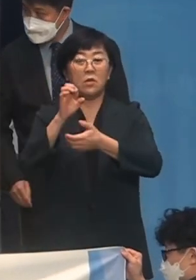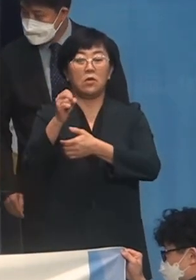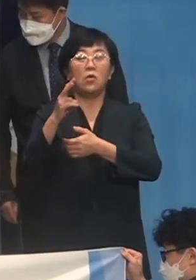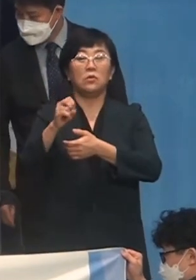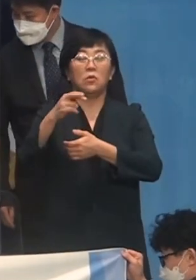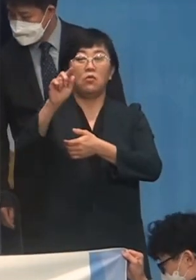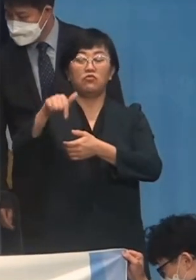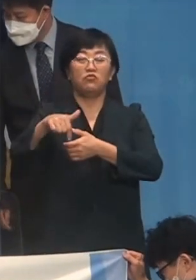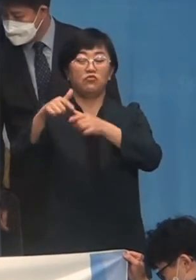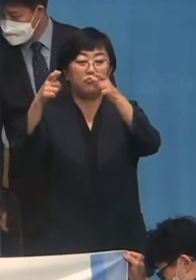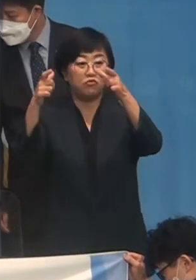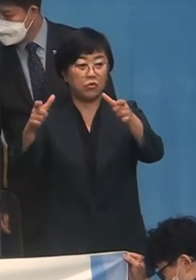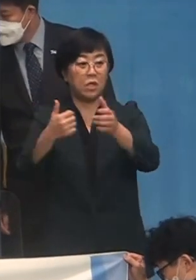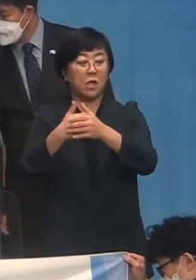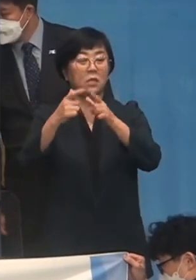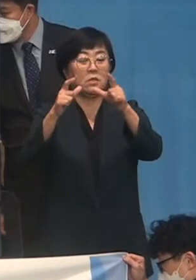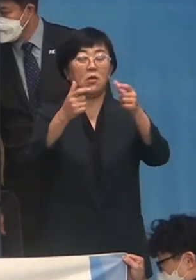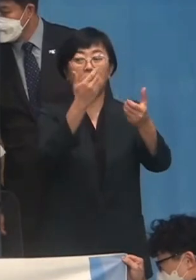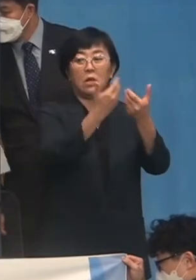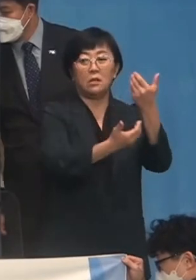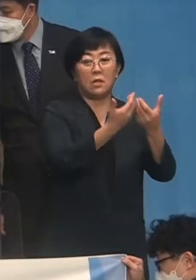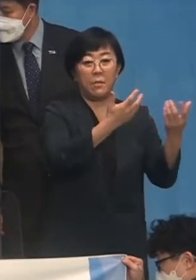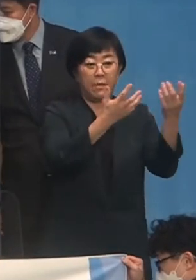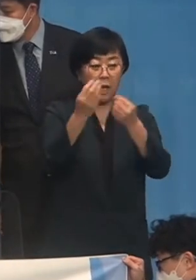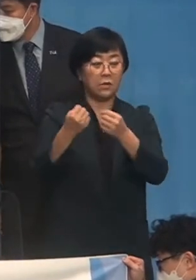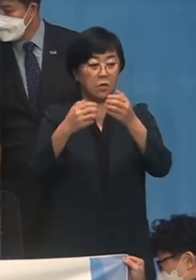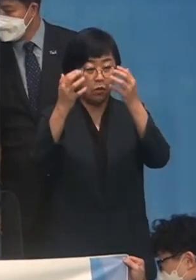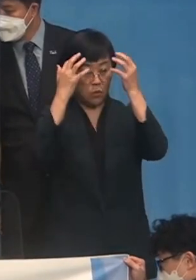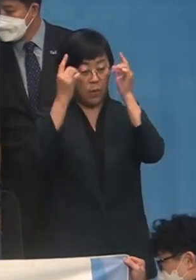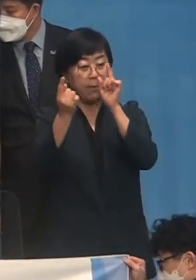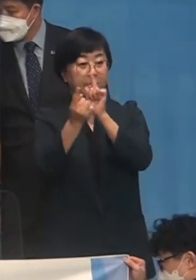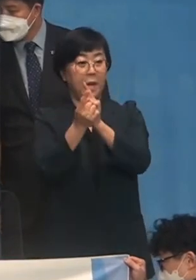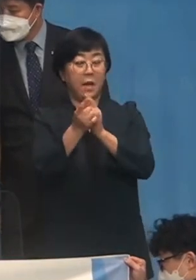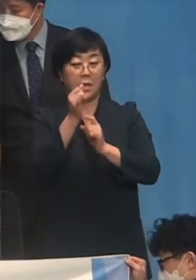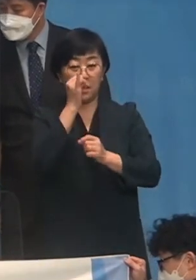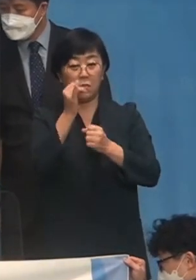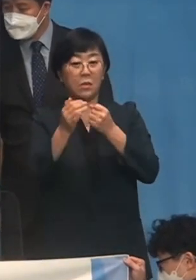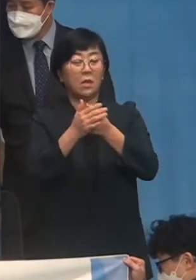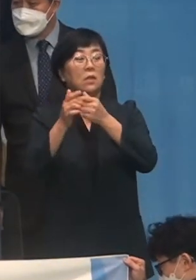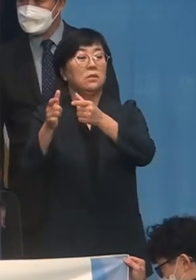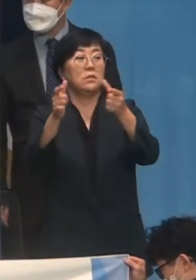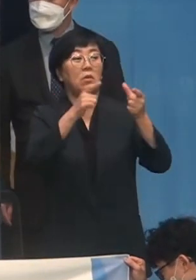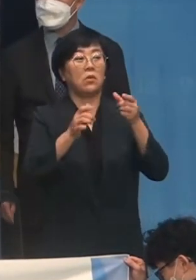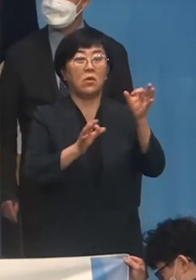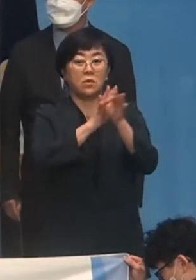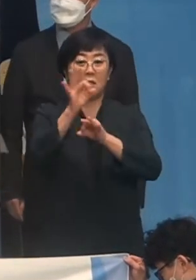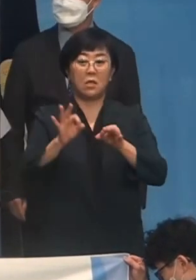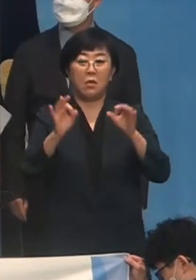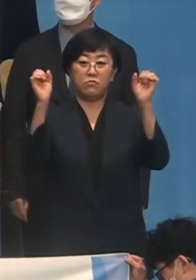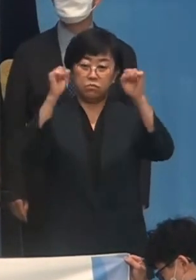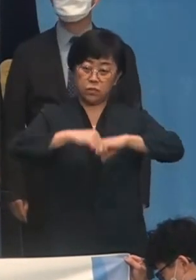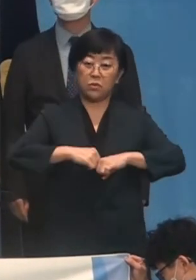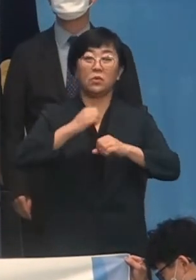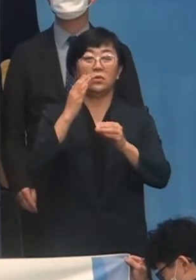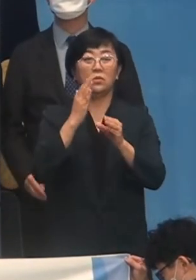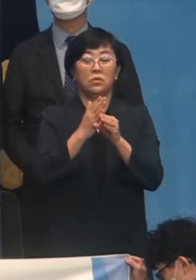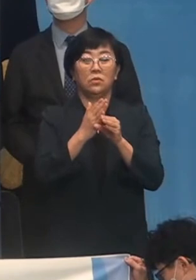영덕군은 지역 갈등과 수많은 고통만 남긴 채 지역 경제가 망가진